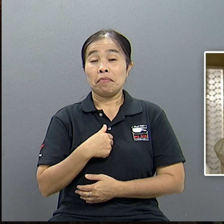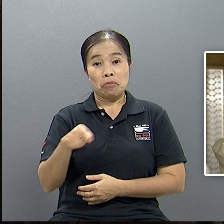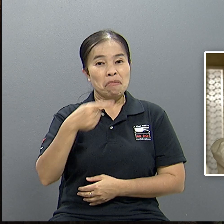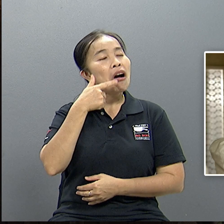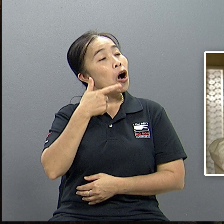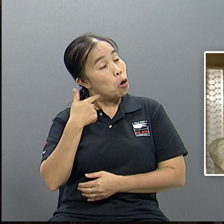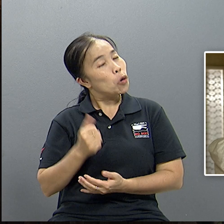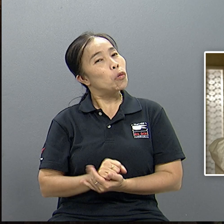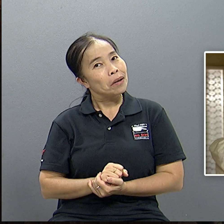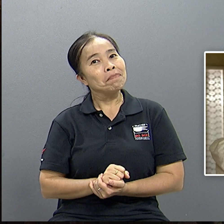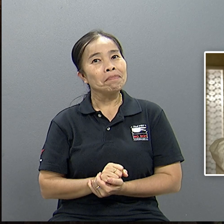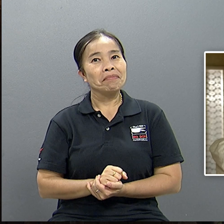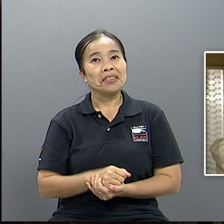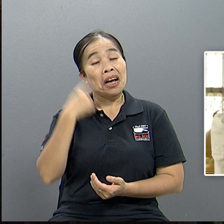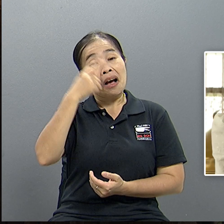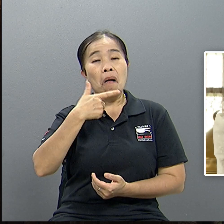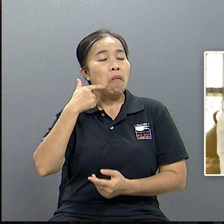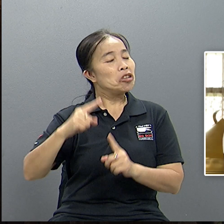ย ไม่มีใครสู